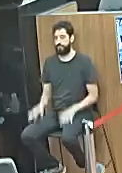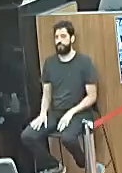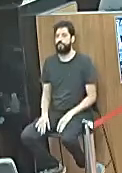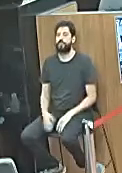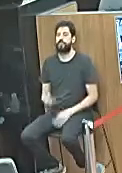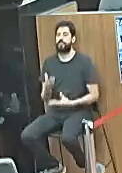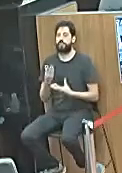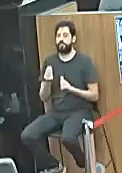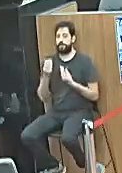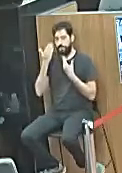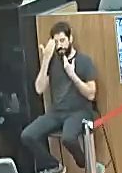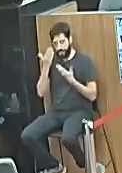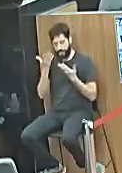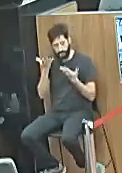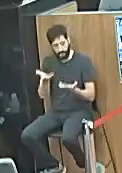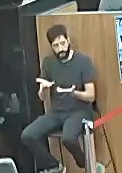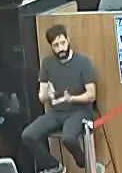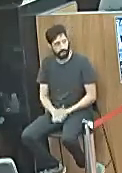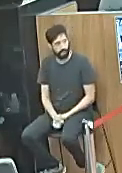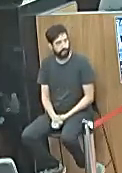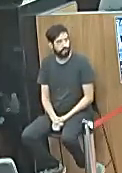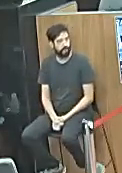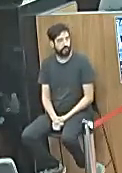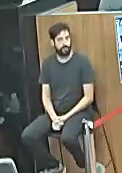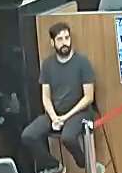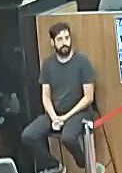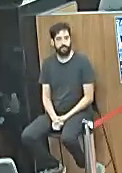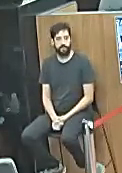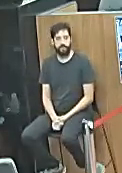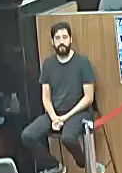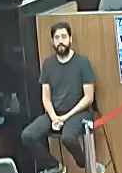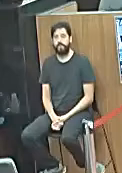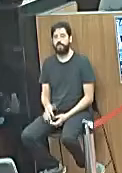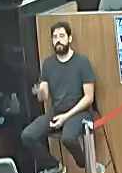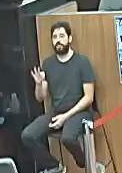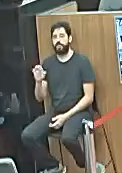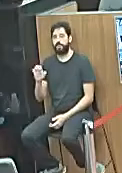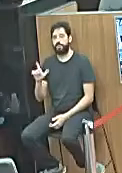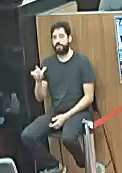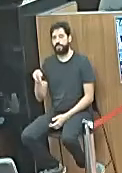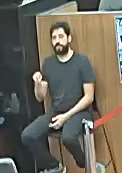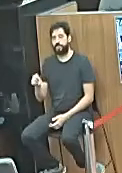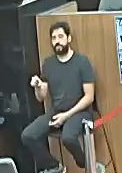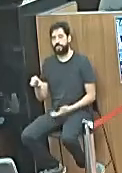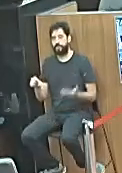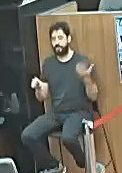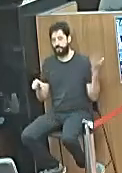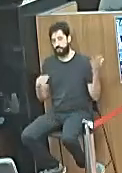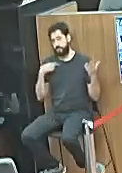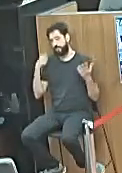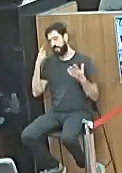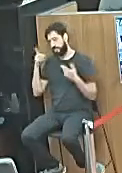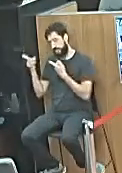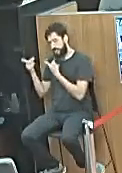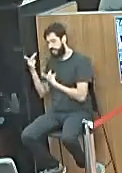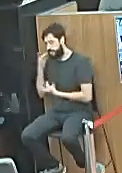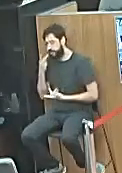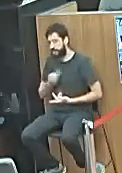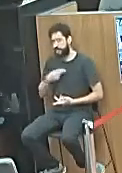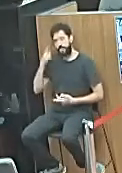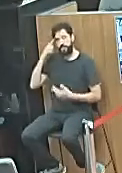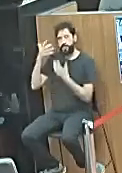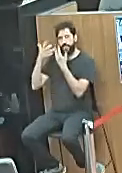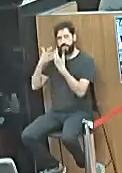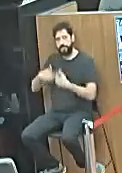e sula sua contribuição e felipe é a súmula falando estava pensando ela